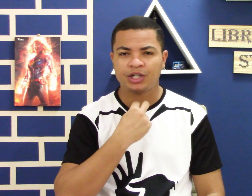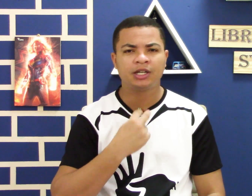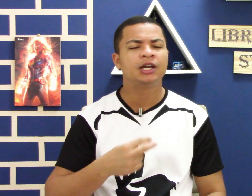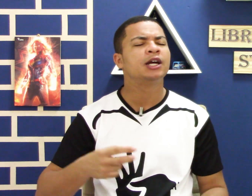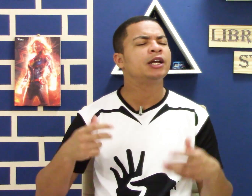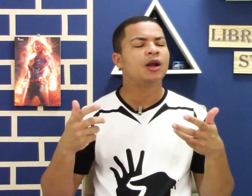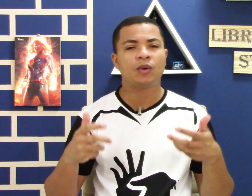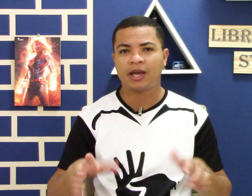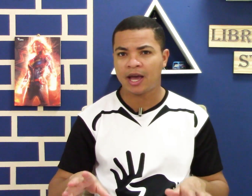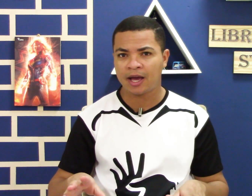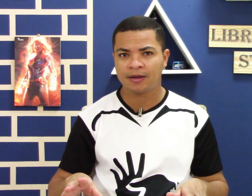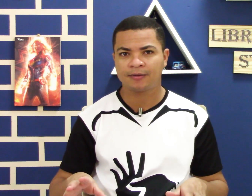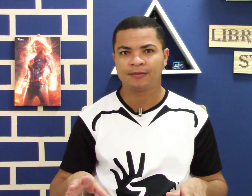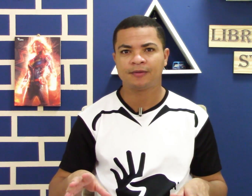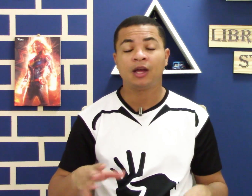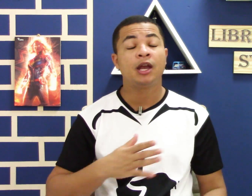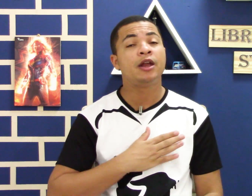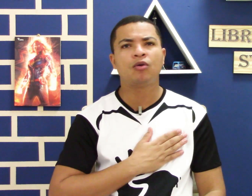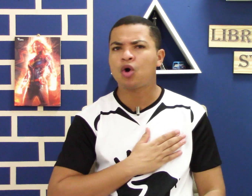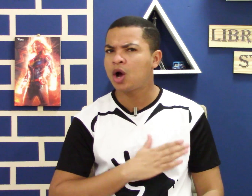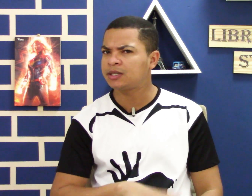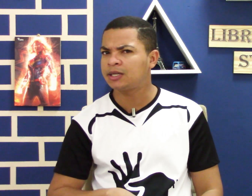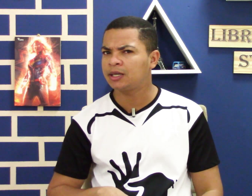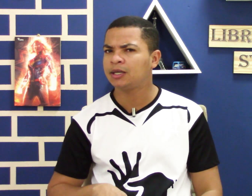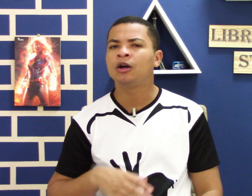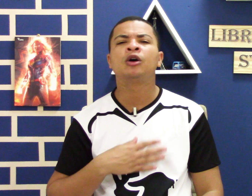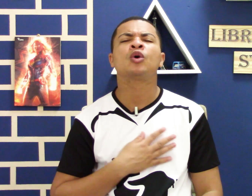pode, não quer, não gosta,